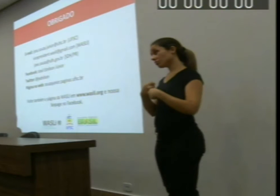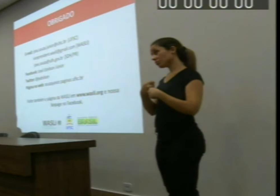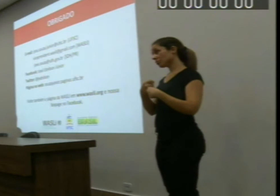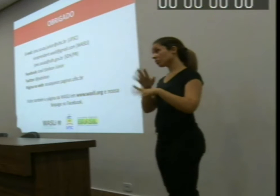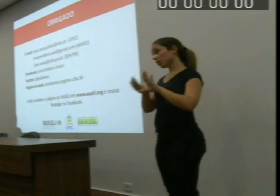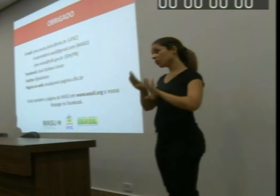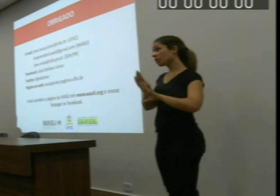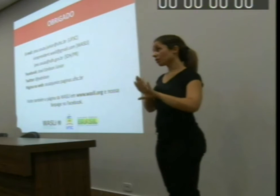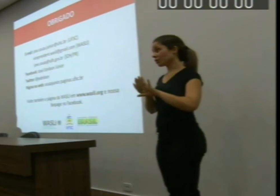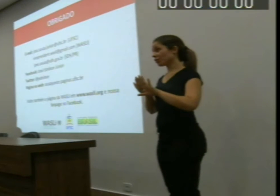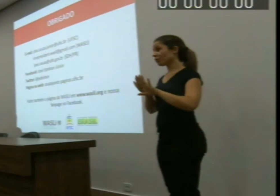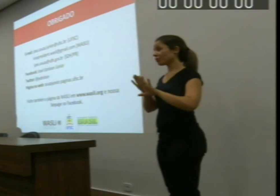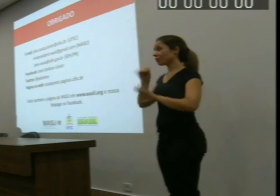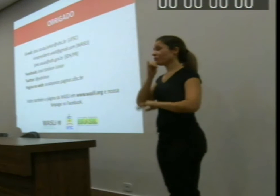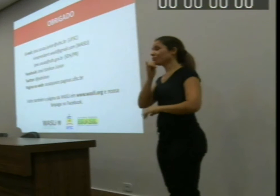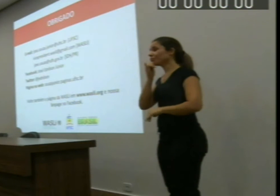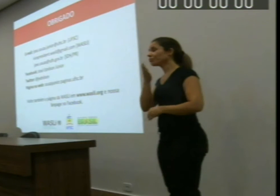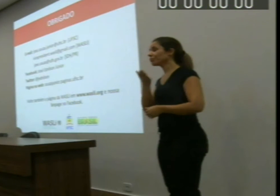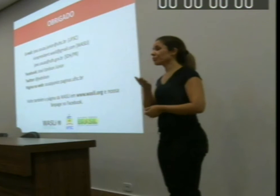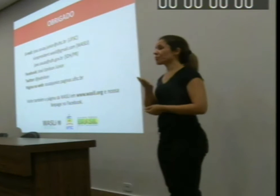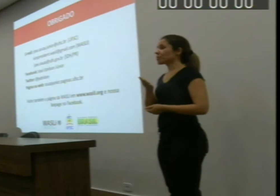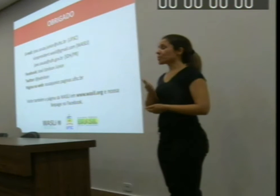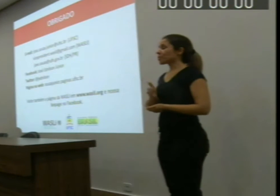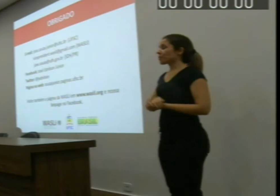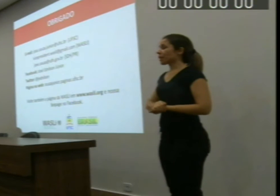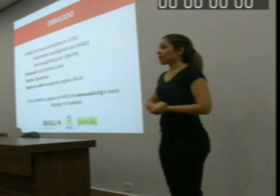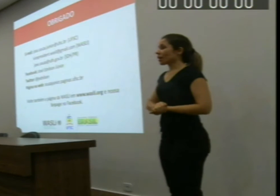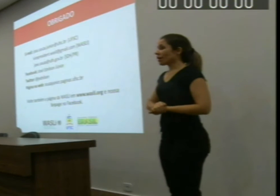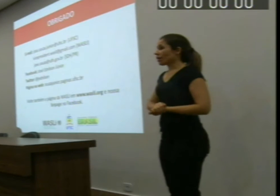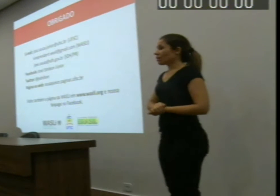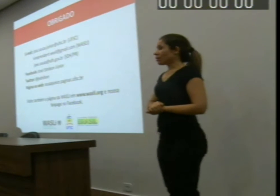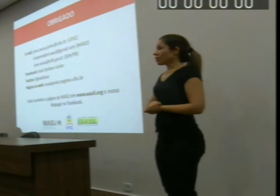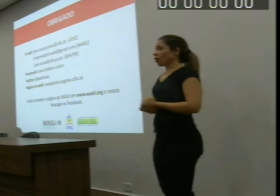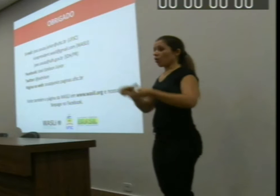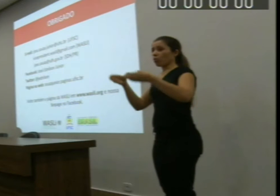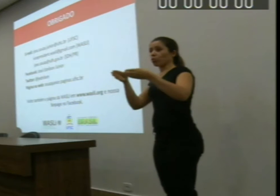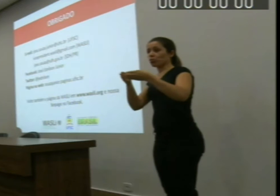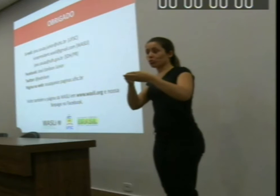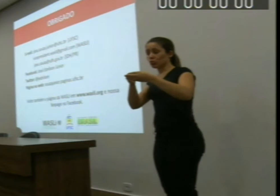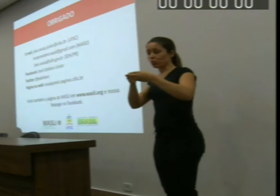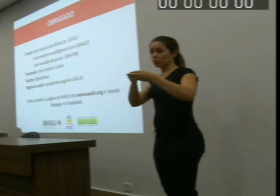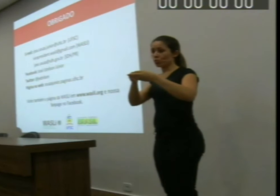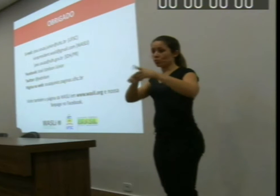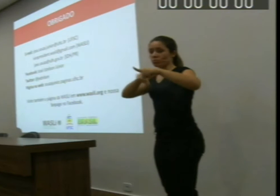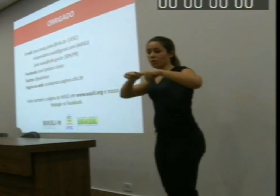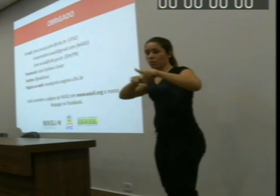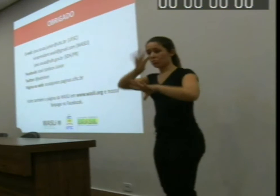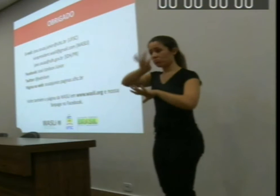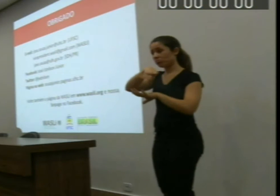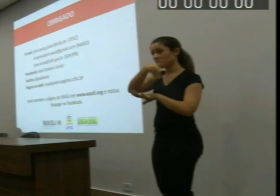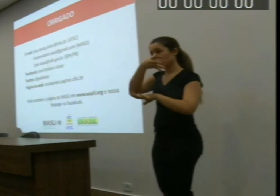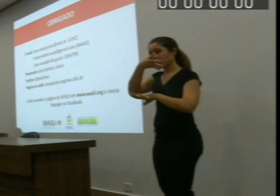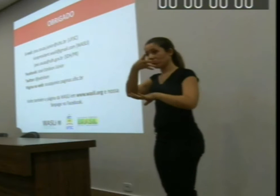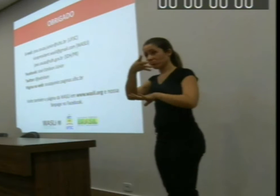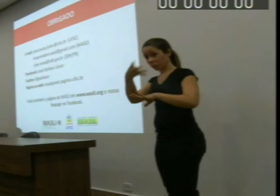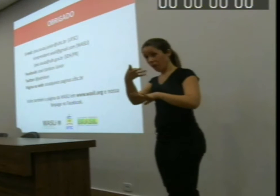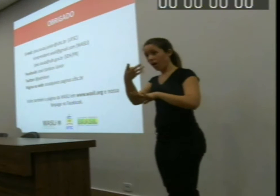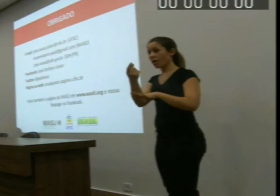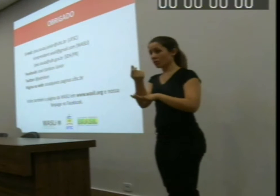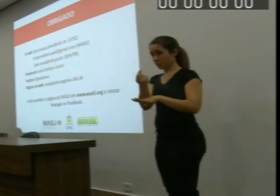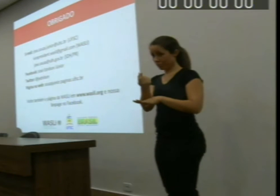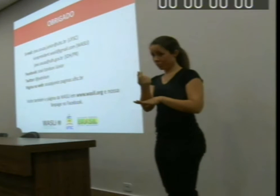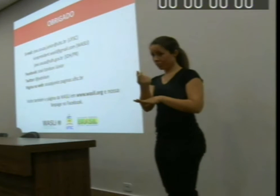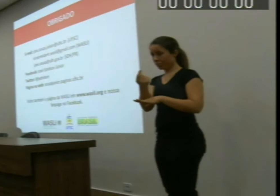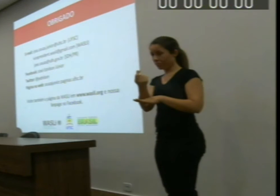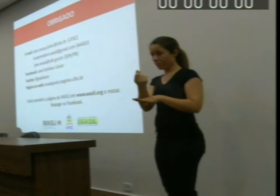né Você pode eh com o grupo que tiver trabalhando tabelas que eu sou da opinião que a as tabelas devem ser